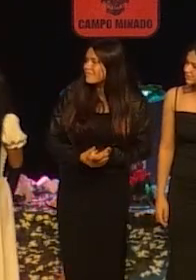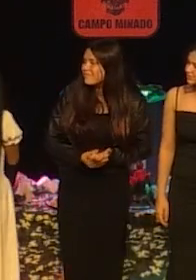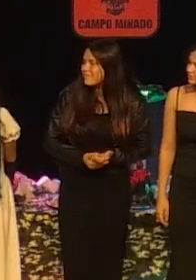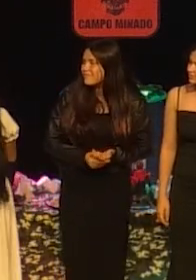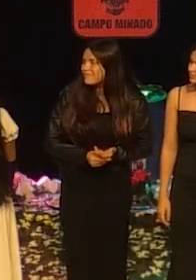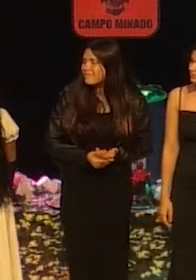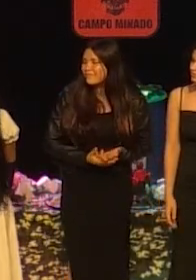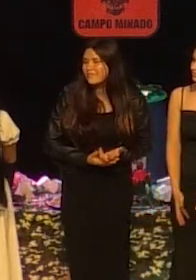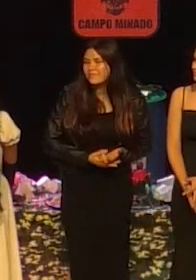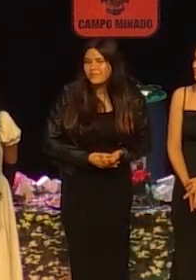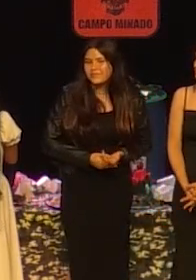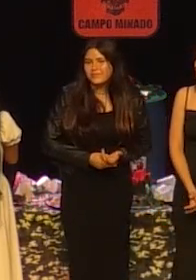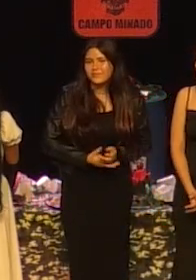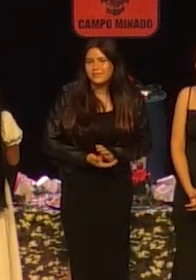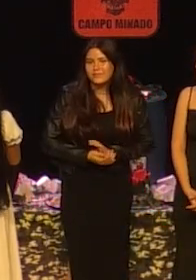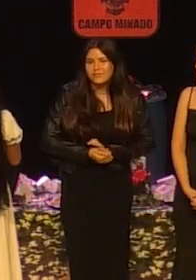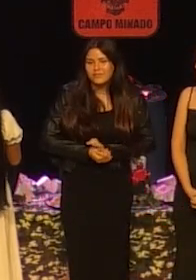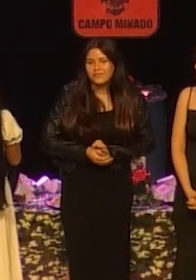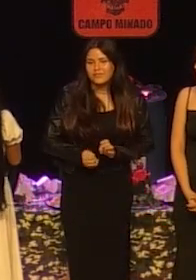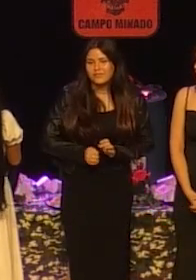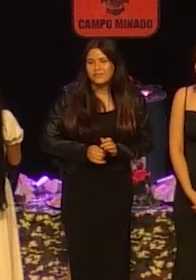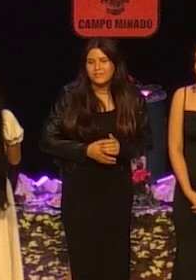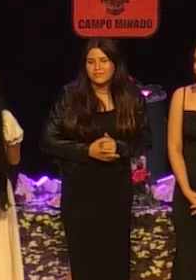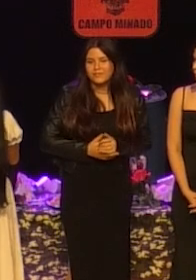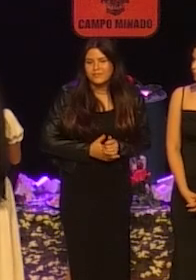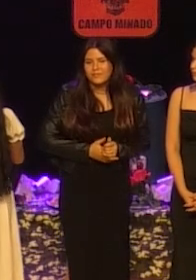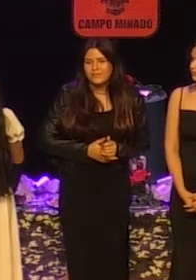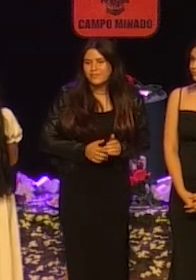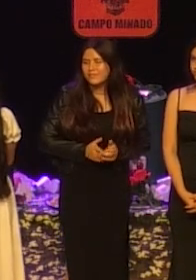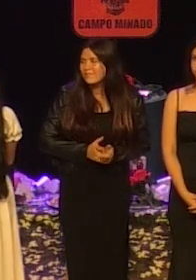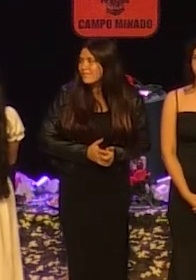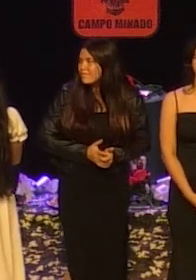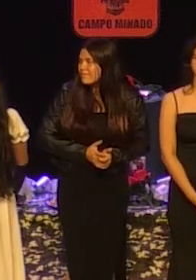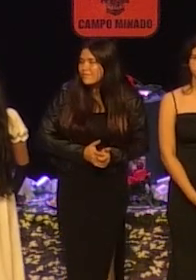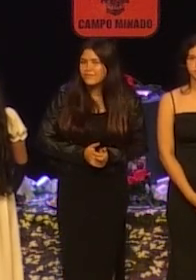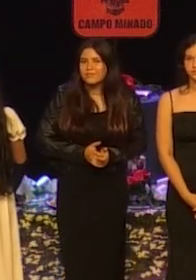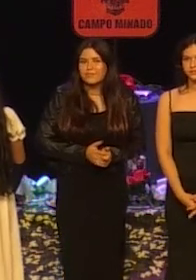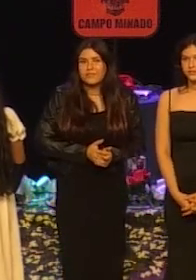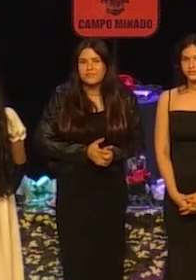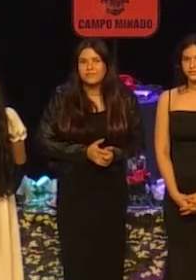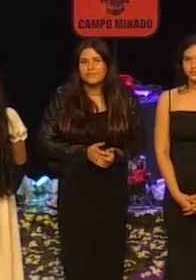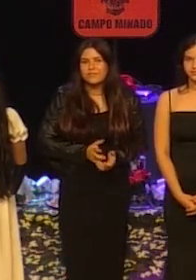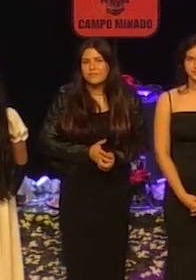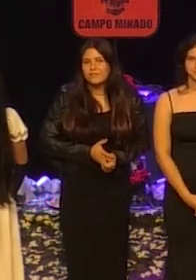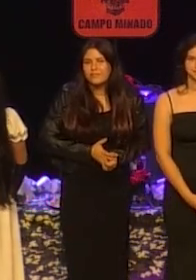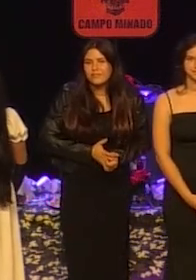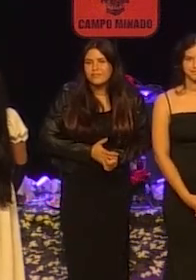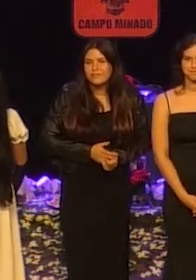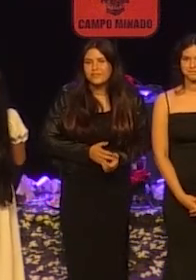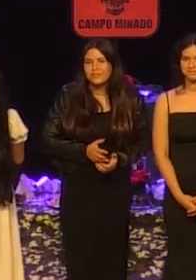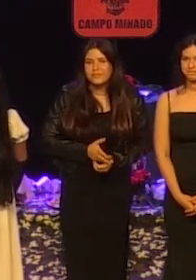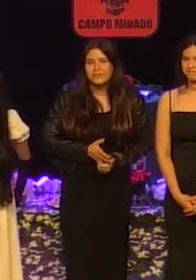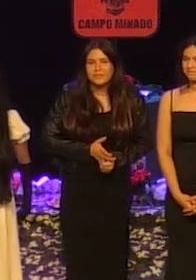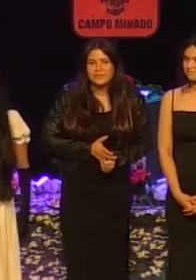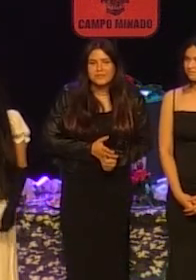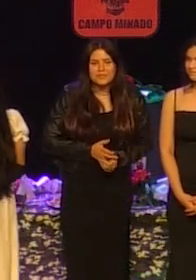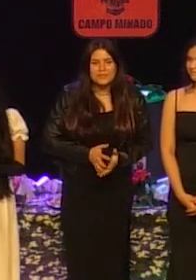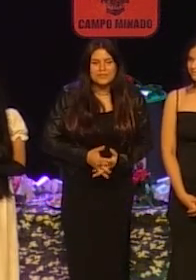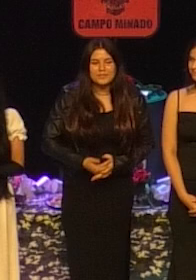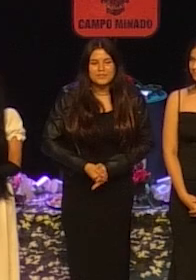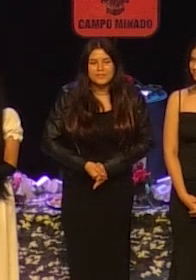Com isso termina a nossa mostra do dia de hoje, do bairro Santo Antônio. A gente quer agradecer, eu agradeço em